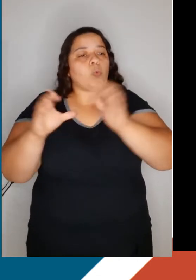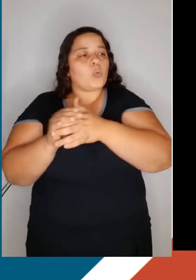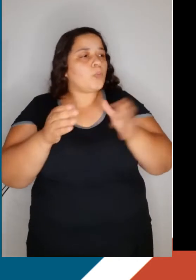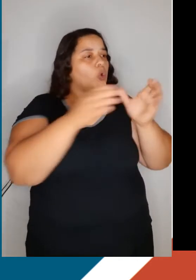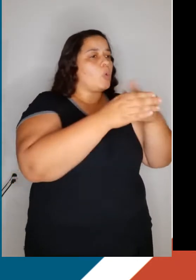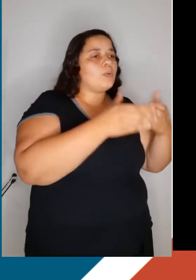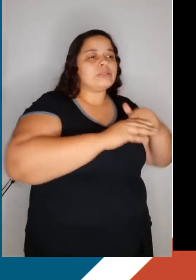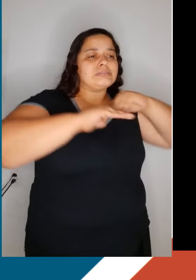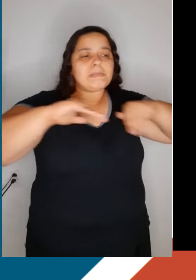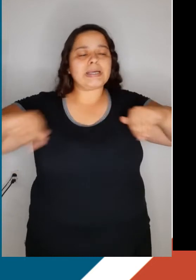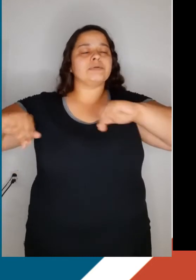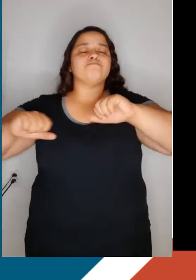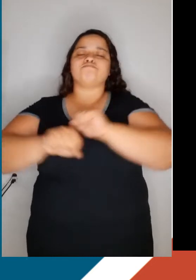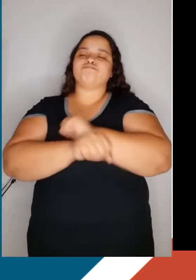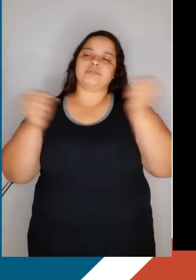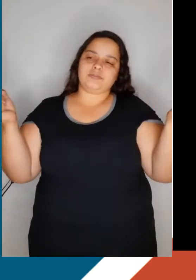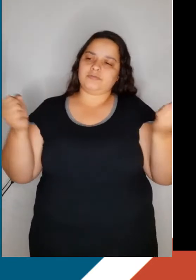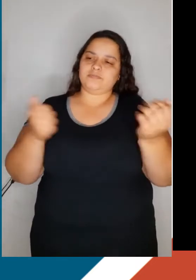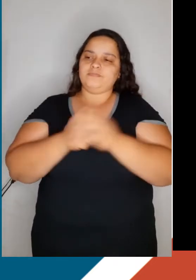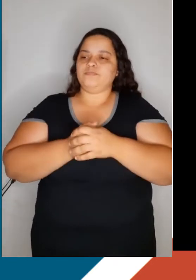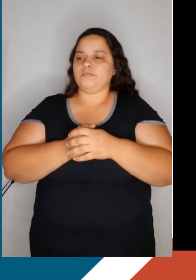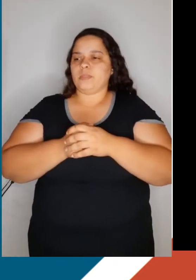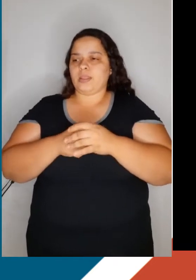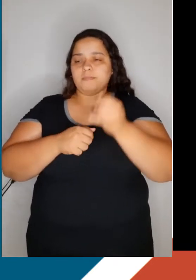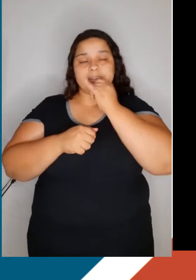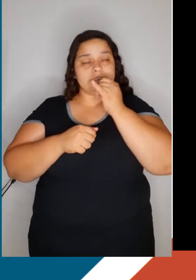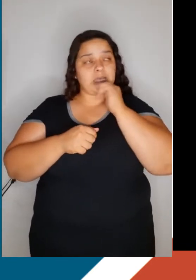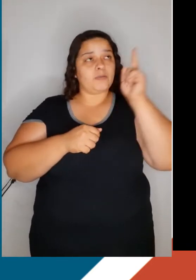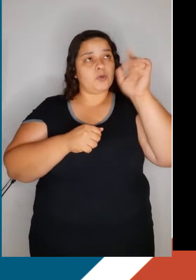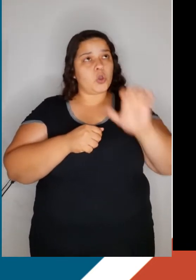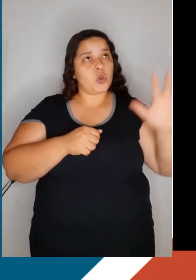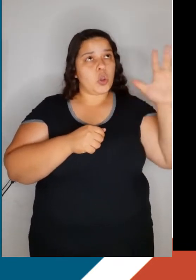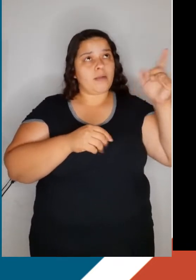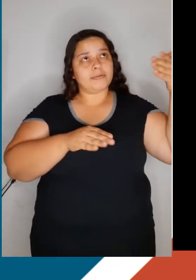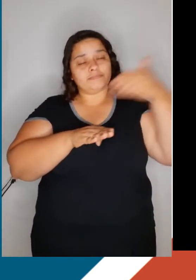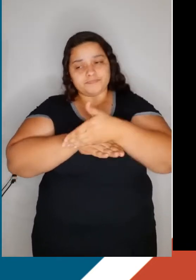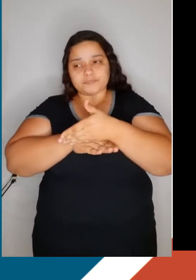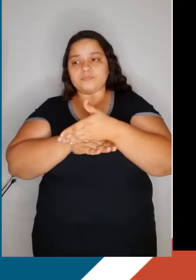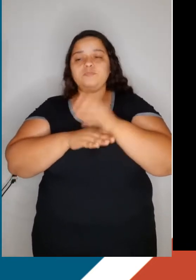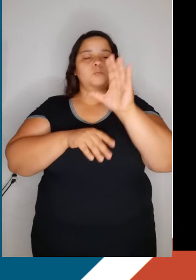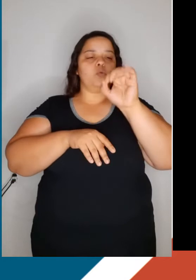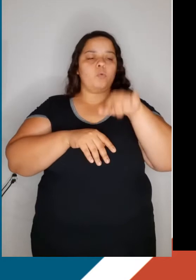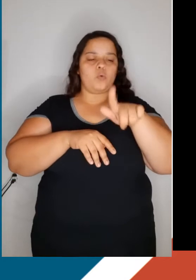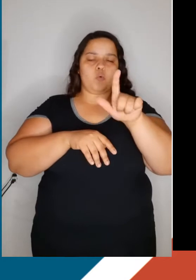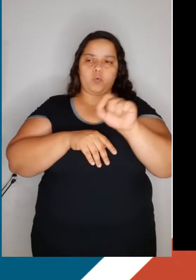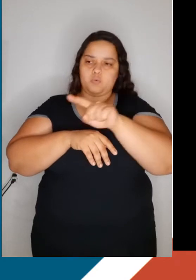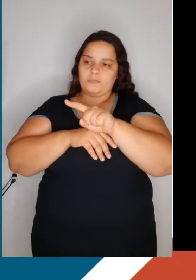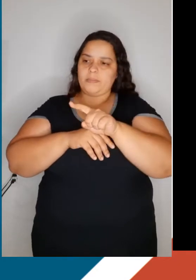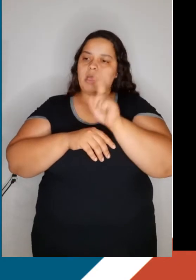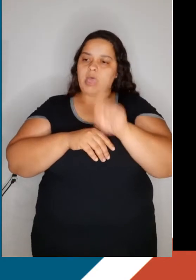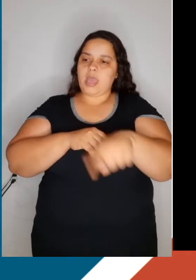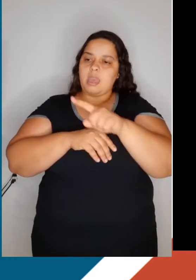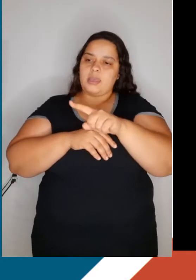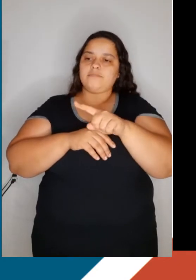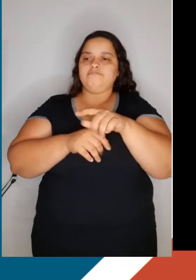descolonização. Analisando um caso de presença europeia na África, a gente pode pegar o exemplo do Congo. O Congo foi uma